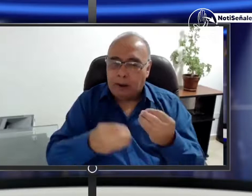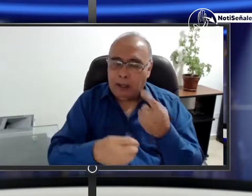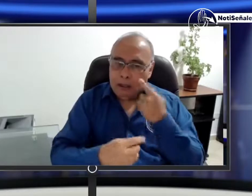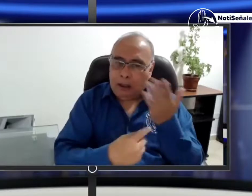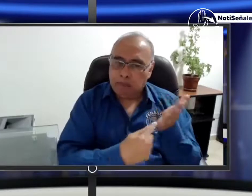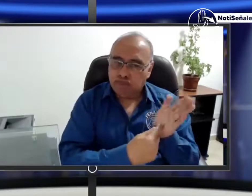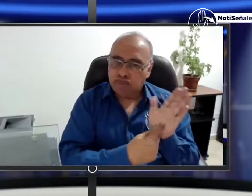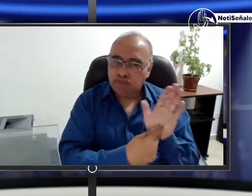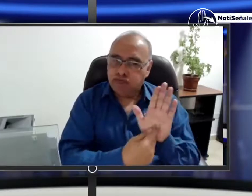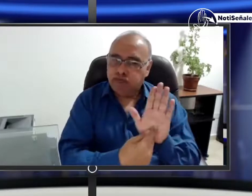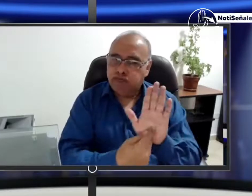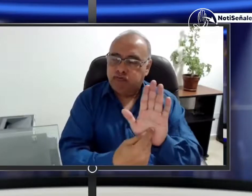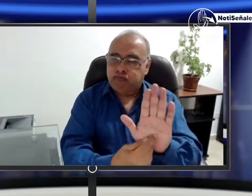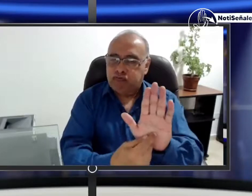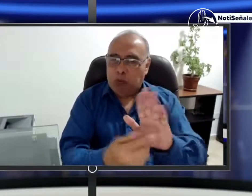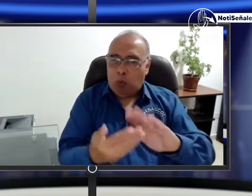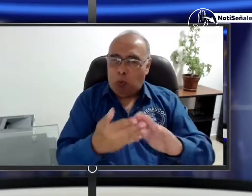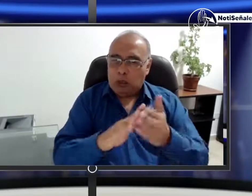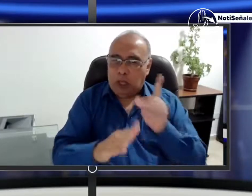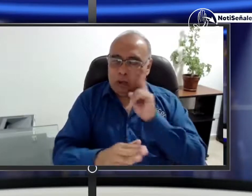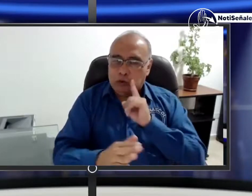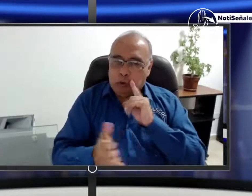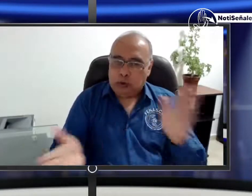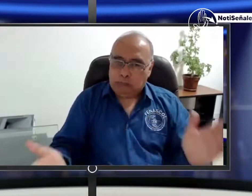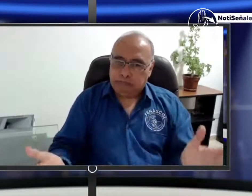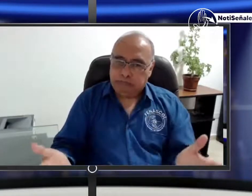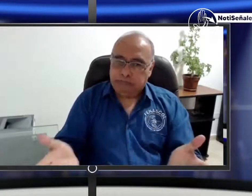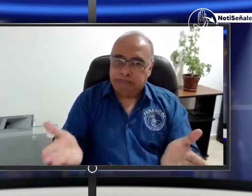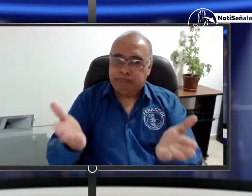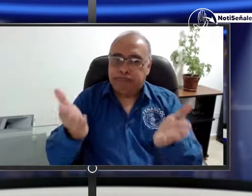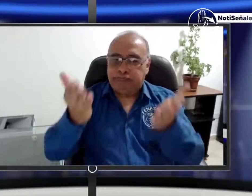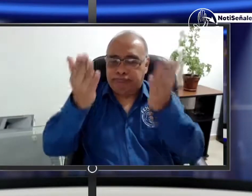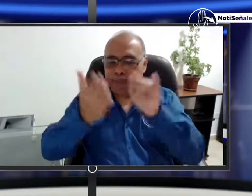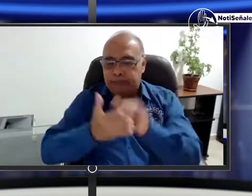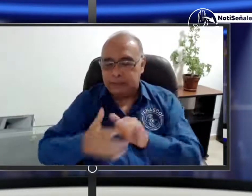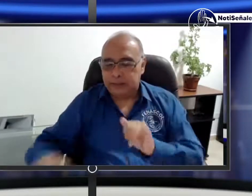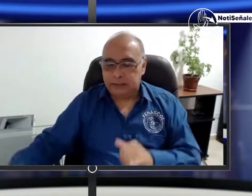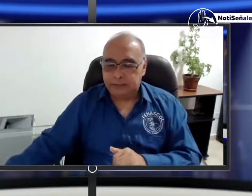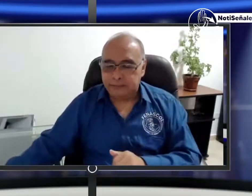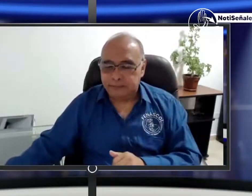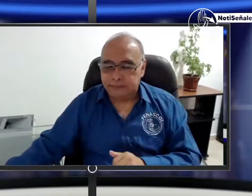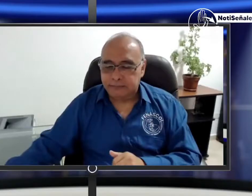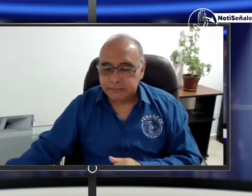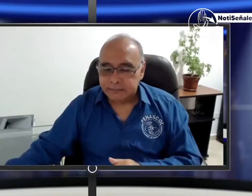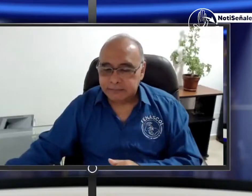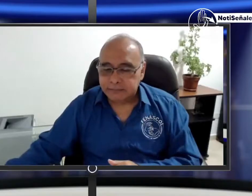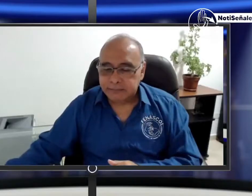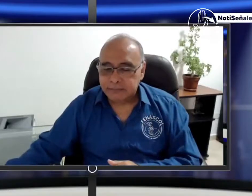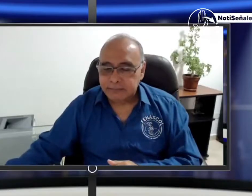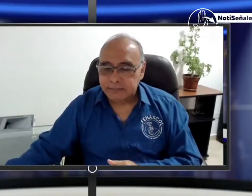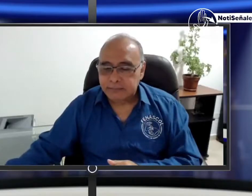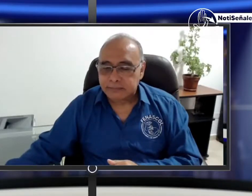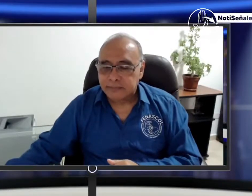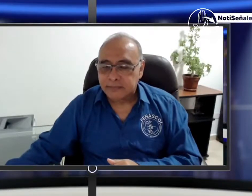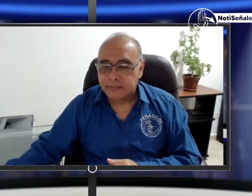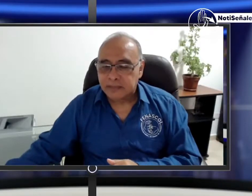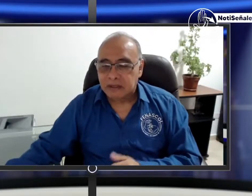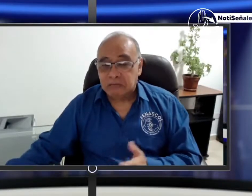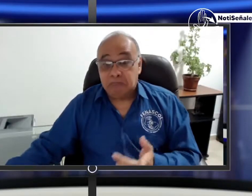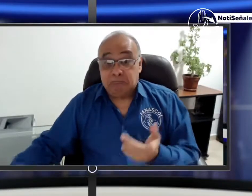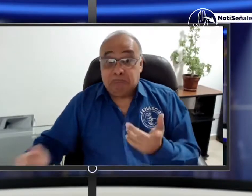y esto es importante importante porque para visibilizar a la comunidad sorda en la sociedad